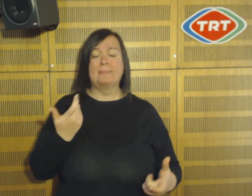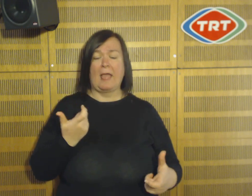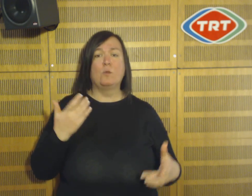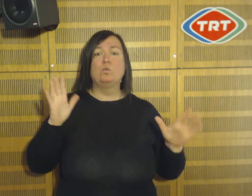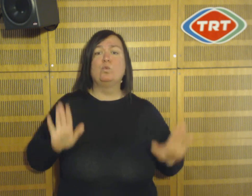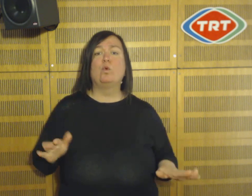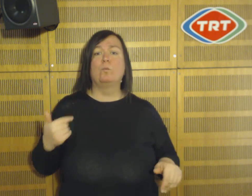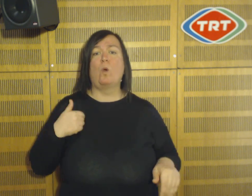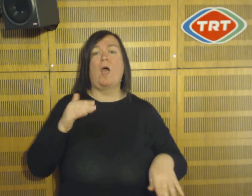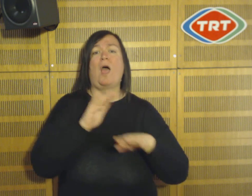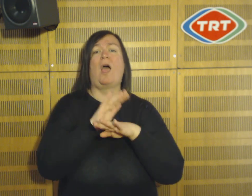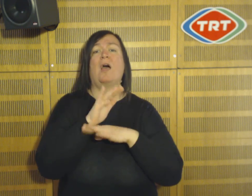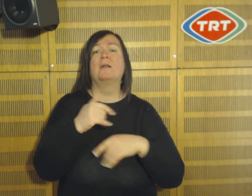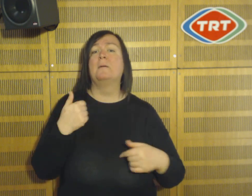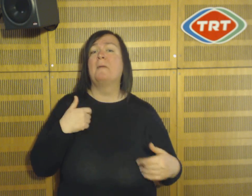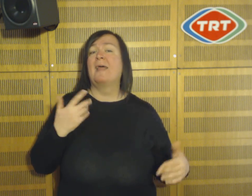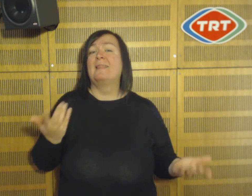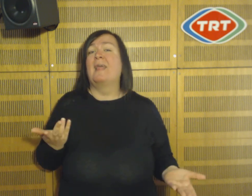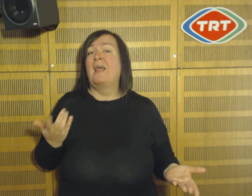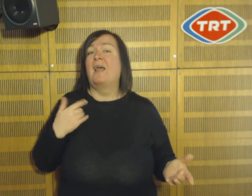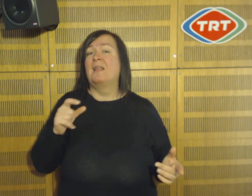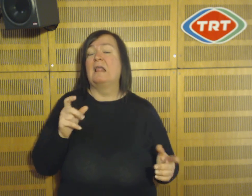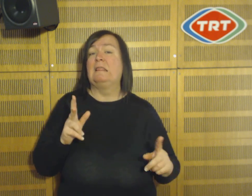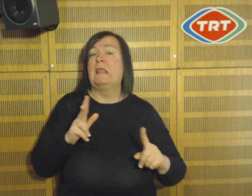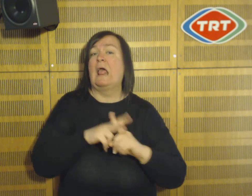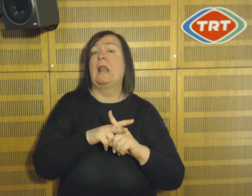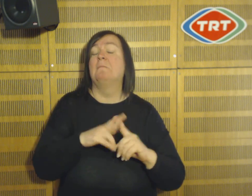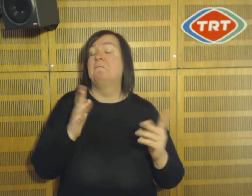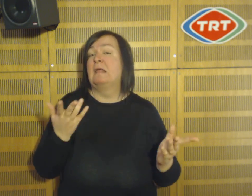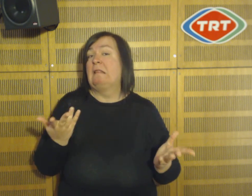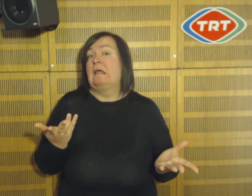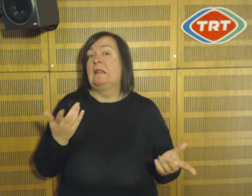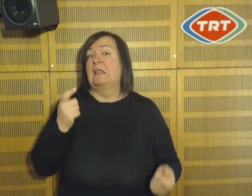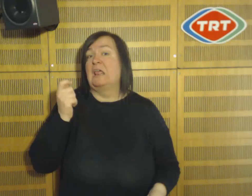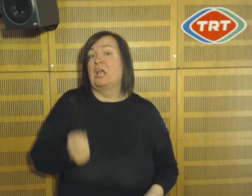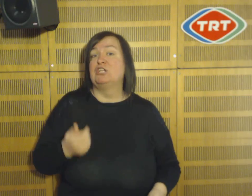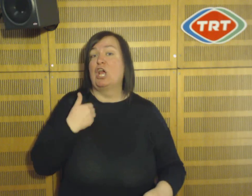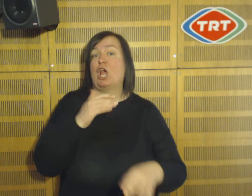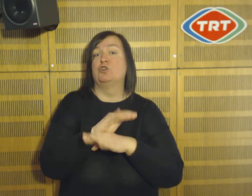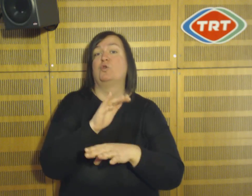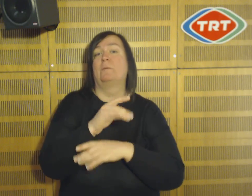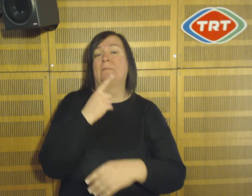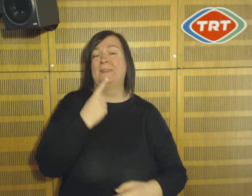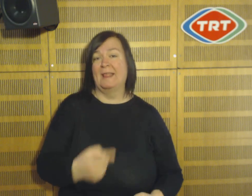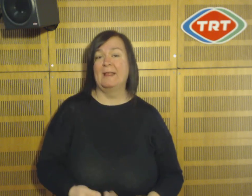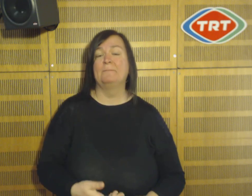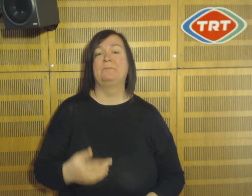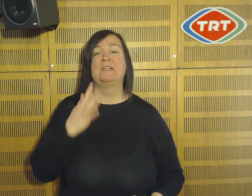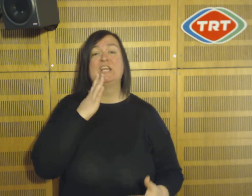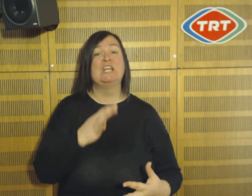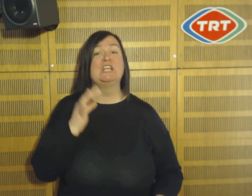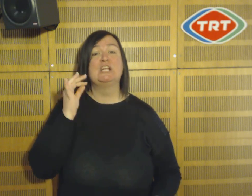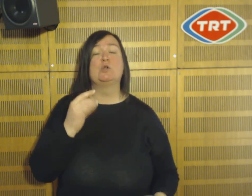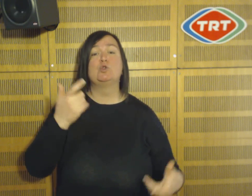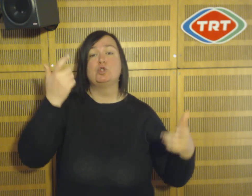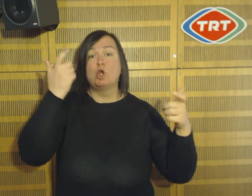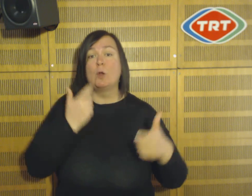bu hayatın Ben ne kadarına dahilim ya da ne kadarını gerçekten yaşıyorum diye kişilerin sorumluluk almasını da